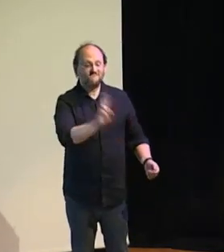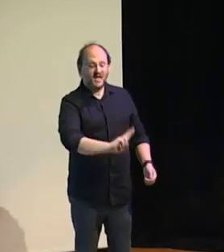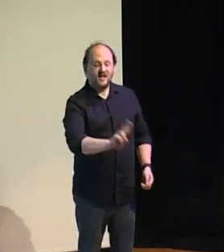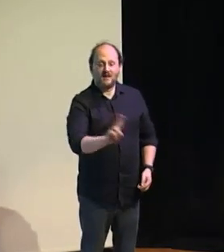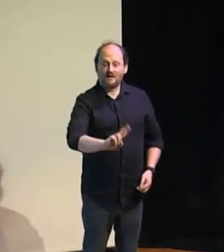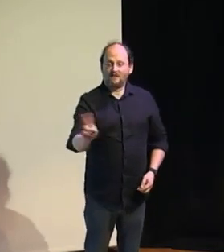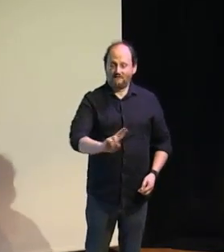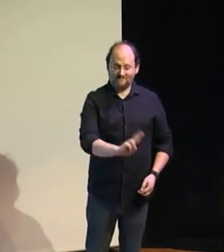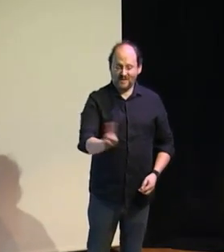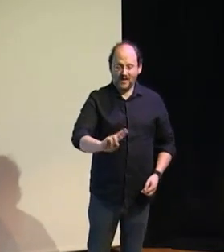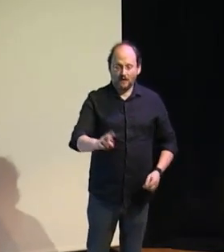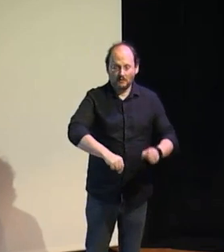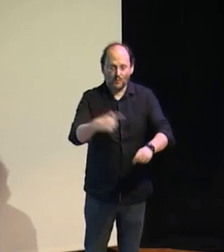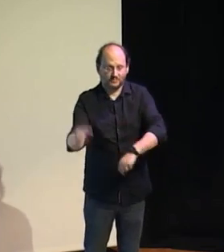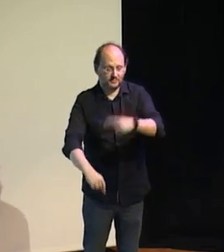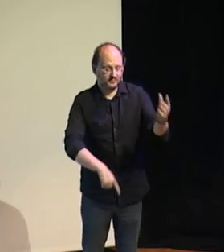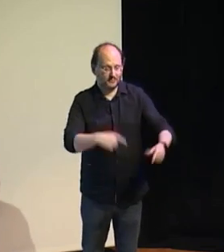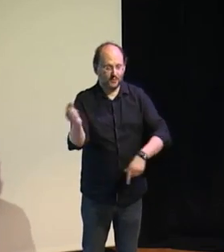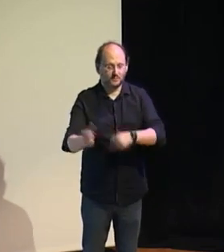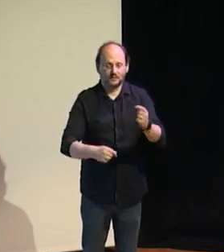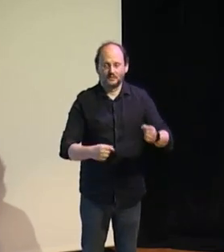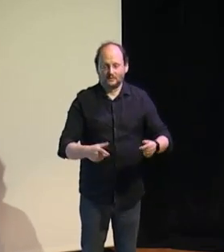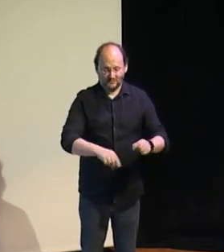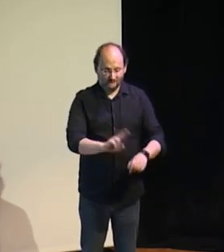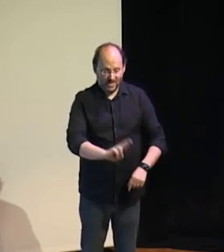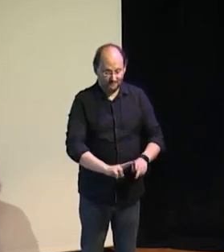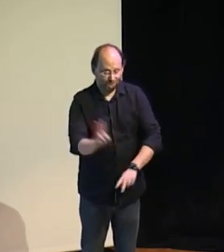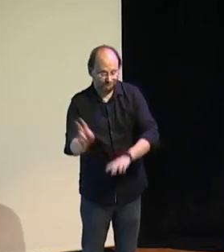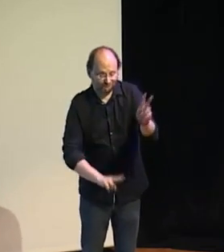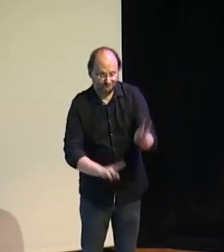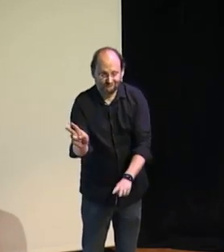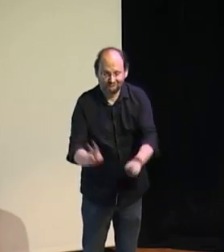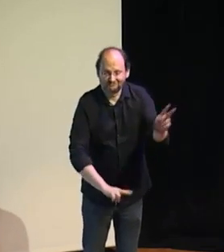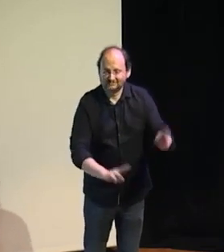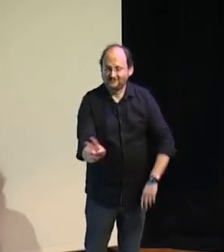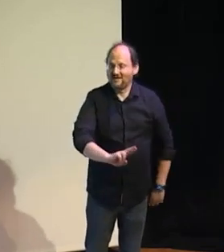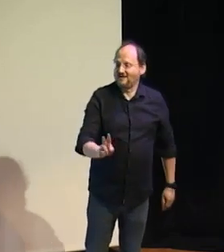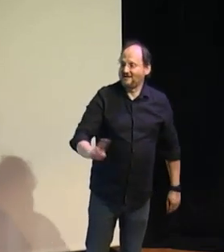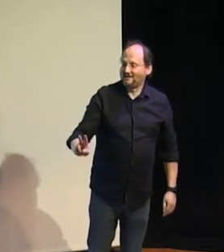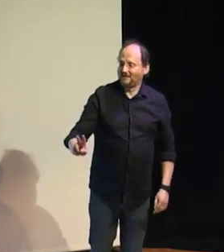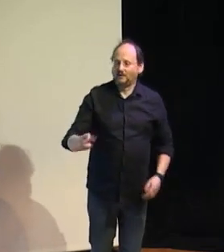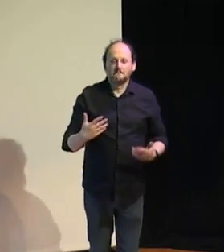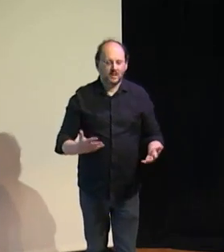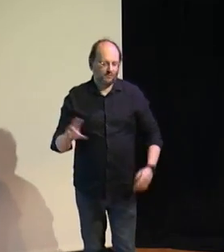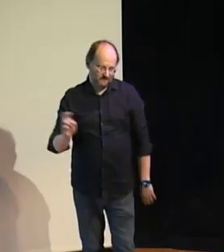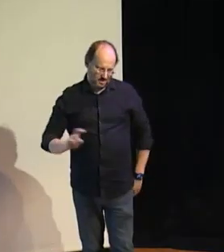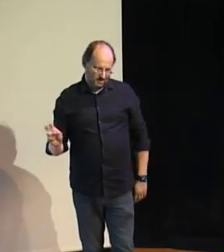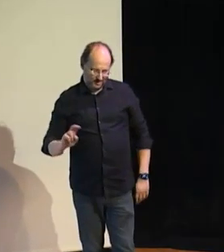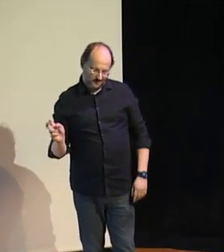qu'avant, ça indiquait le ciel. Vert, c'est un V, mais qui signifie également la végétation. Et